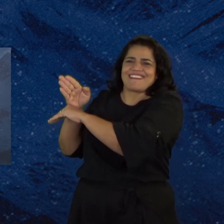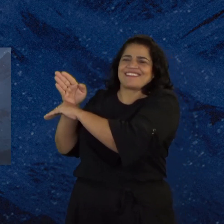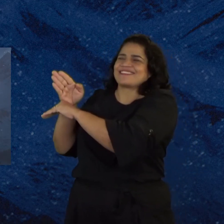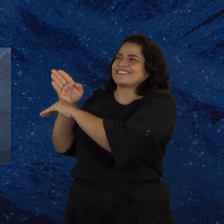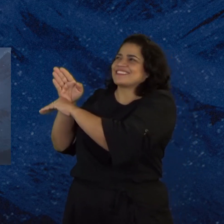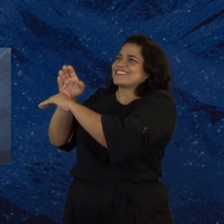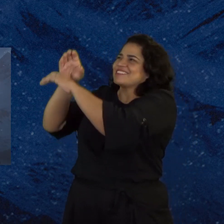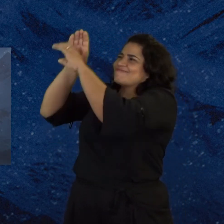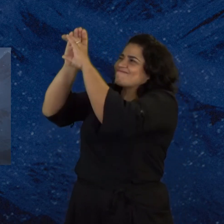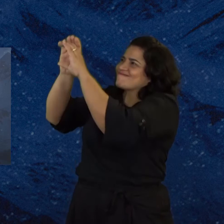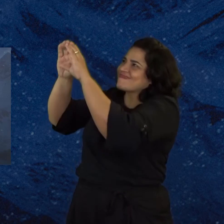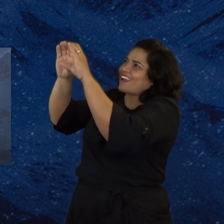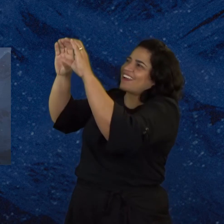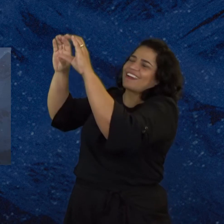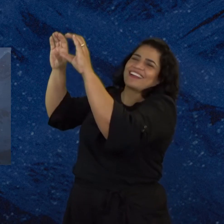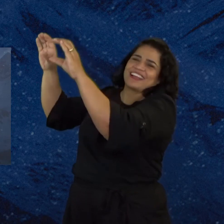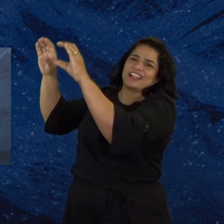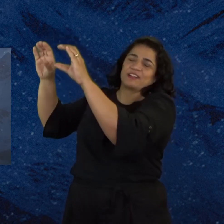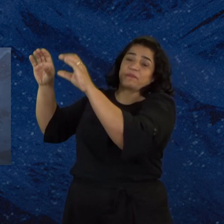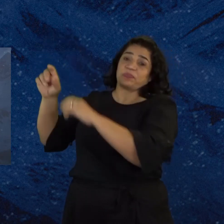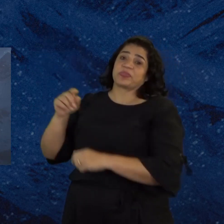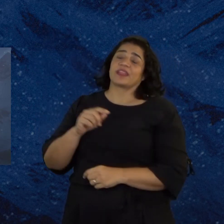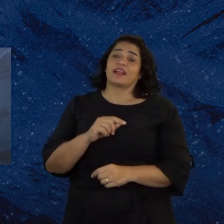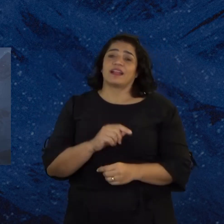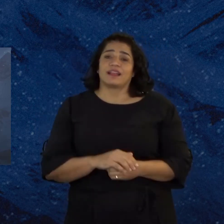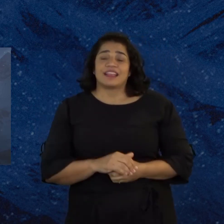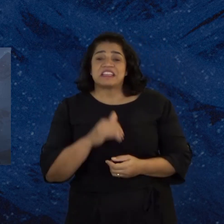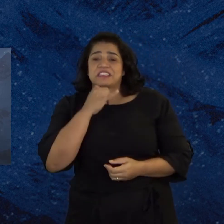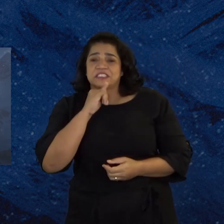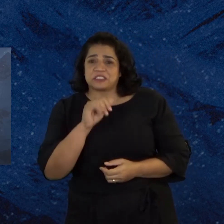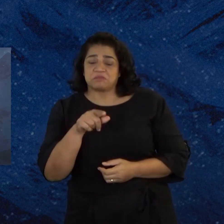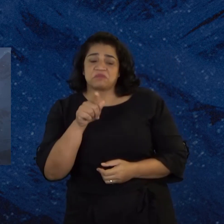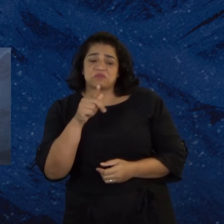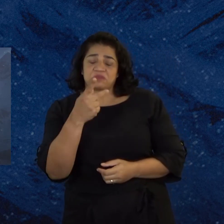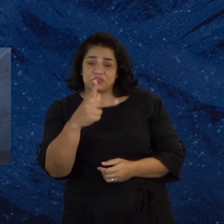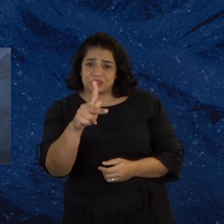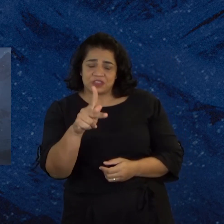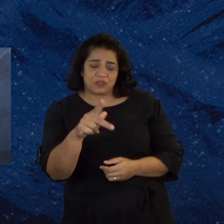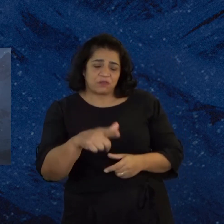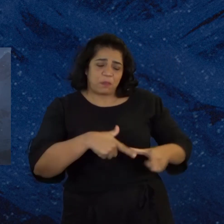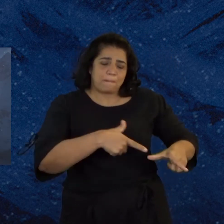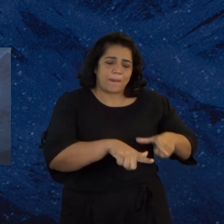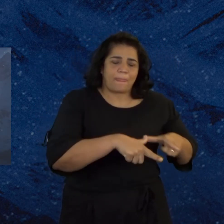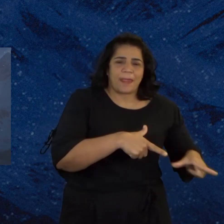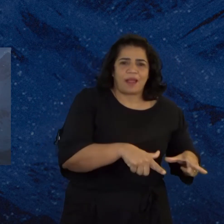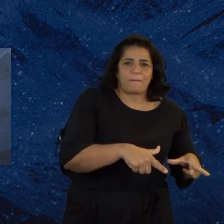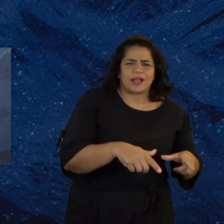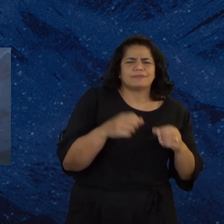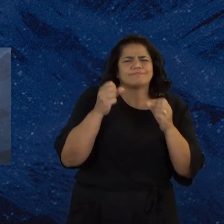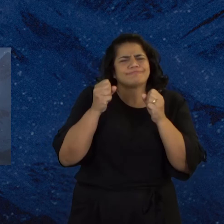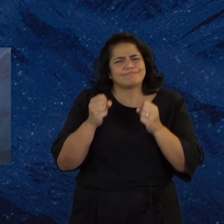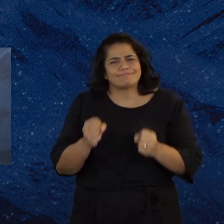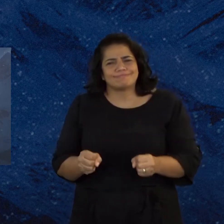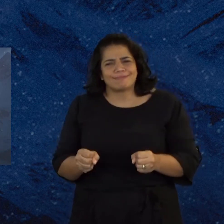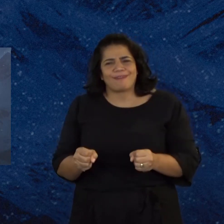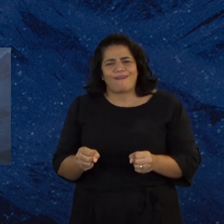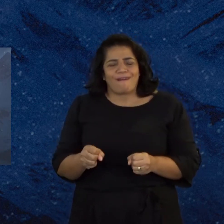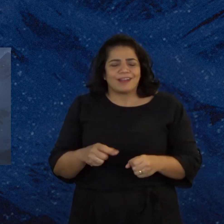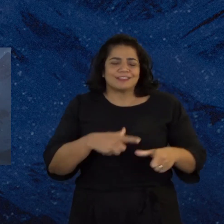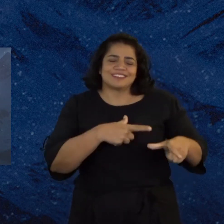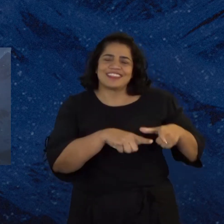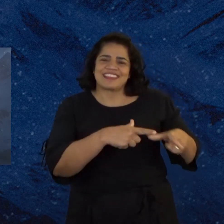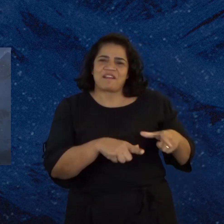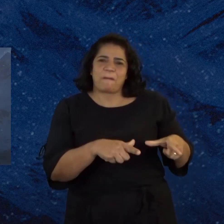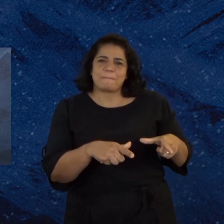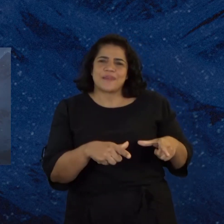outra dimensão, lá no seu trabalho, o que as pessoas vão pensar de você? Vai, e você vai trabalhar melhor ainda. Você pode estudar na